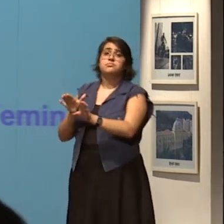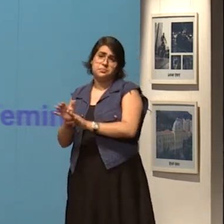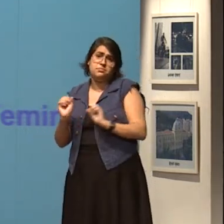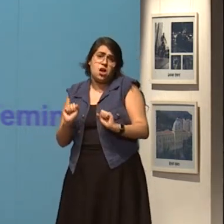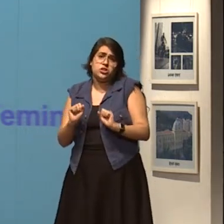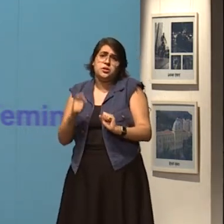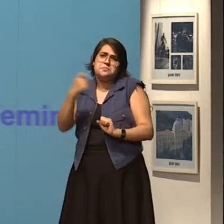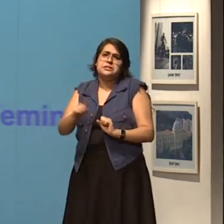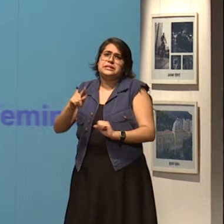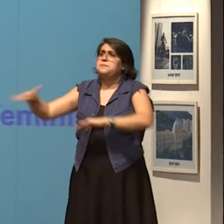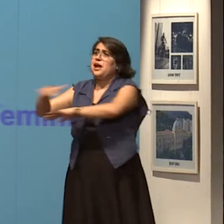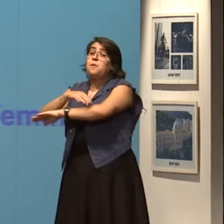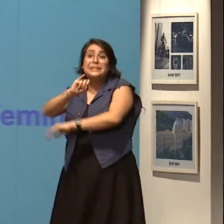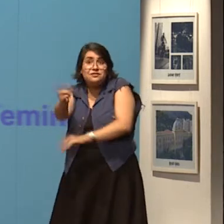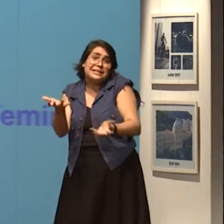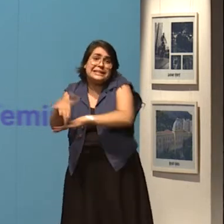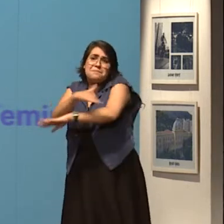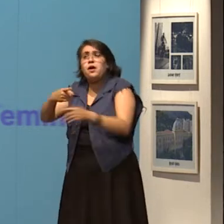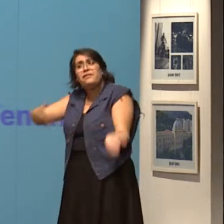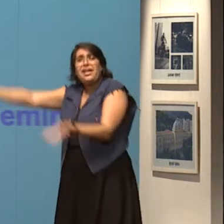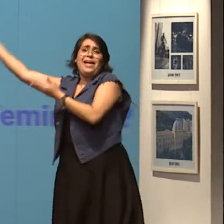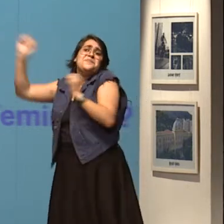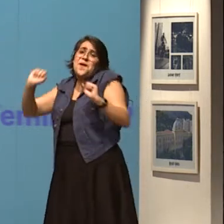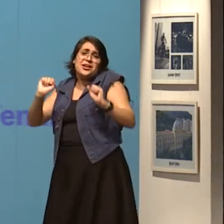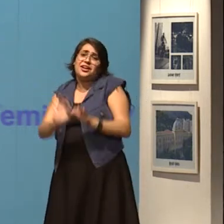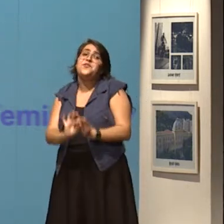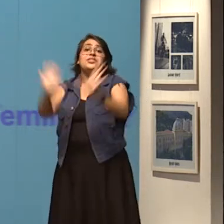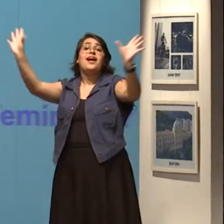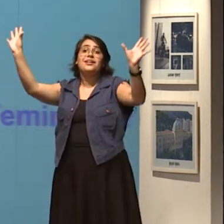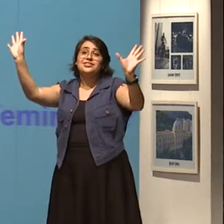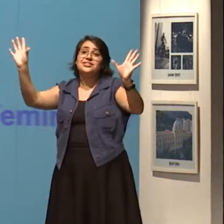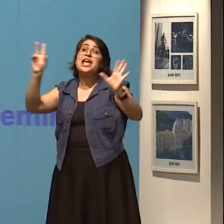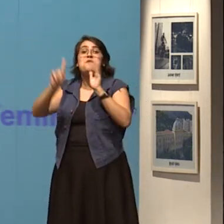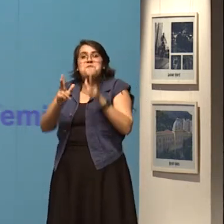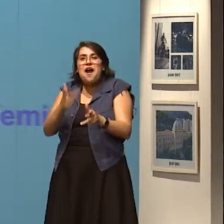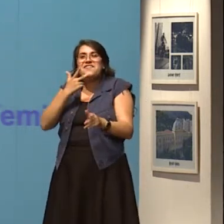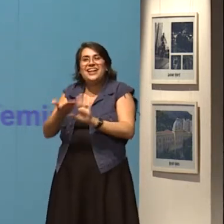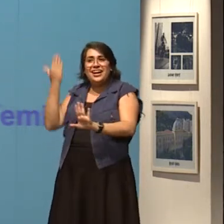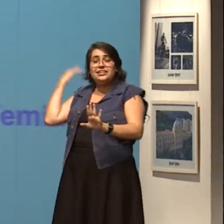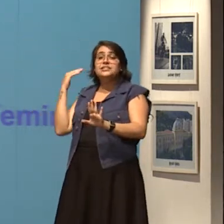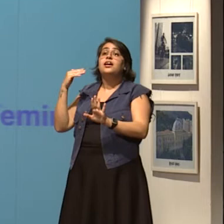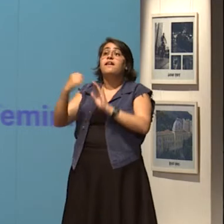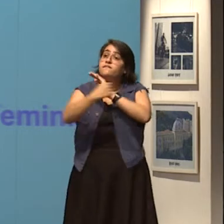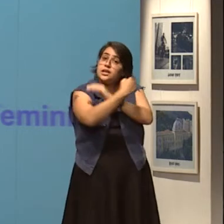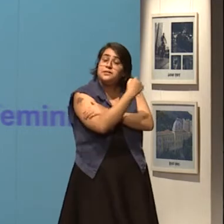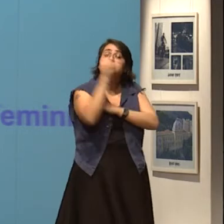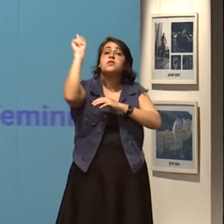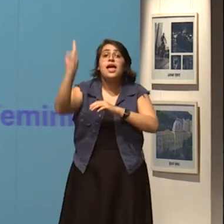uma pessoa que aquele comportamento dela foi ruim, foi machista. Se você quiser ir na rua, você pode ficar à vontade. Igual eu falei